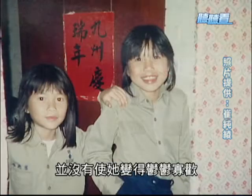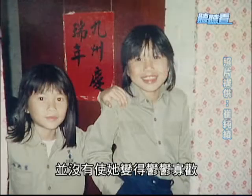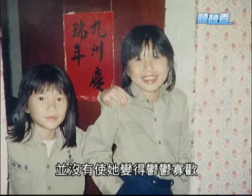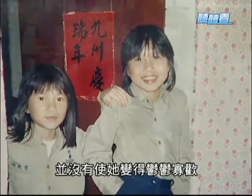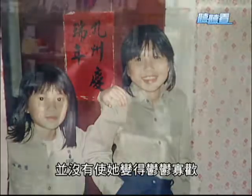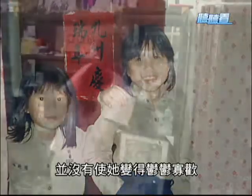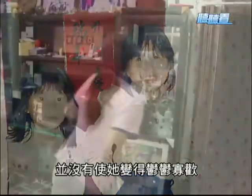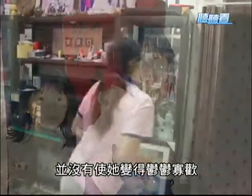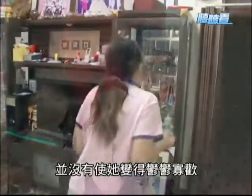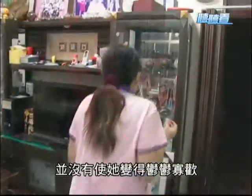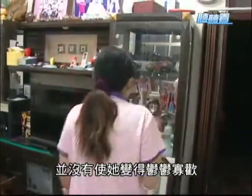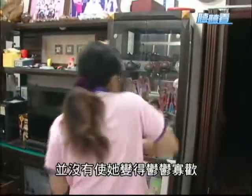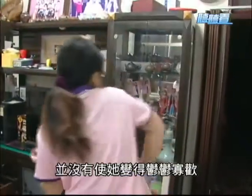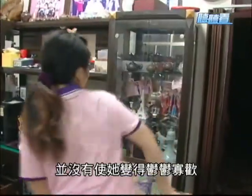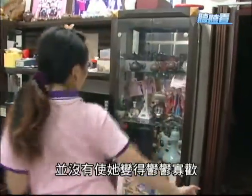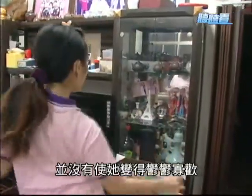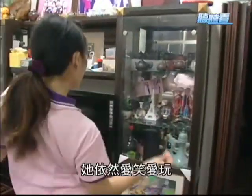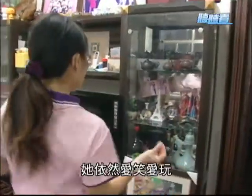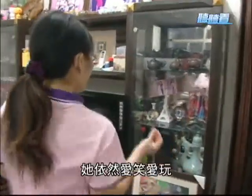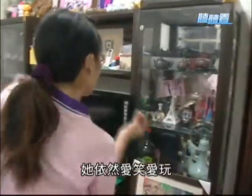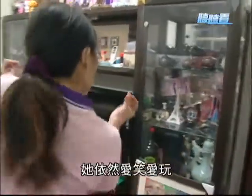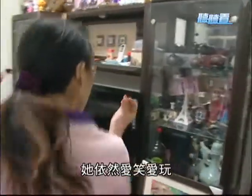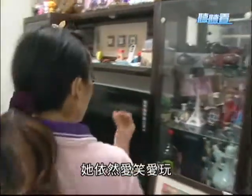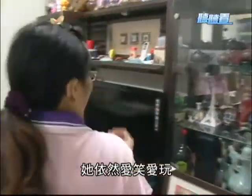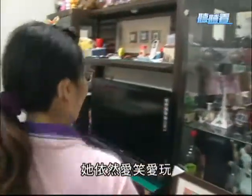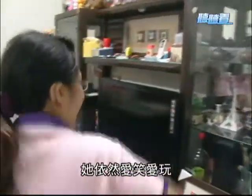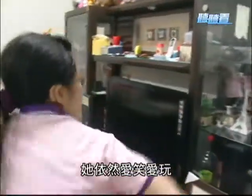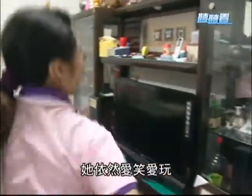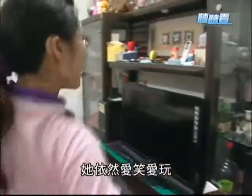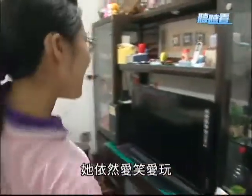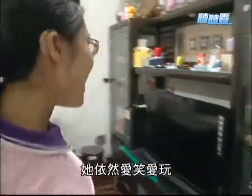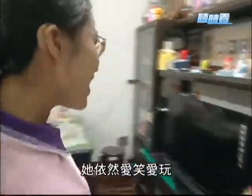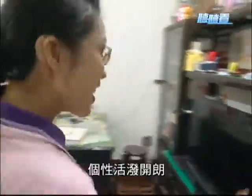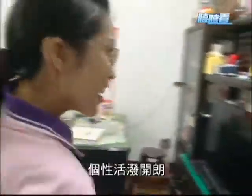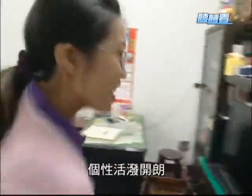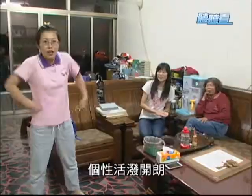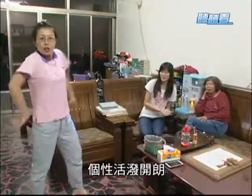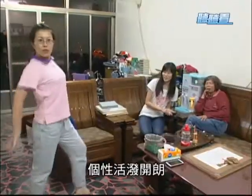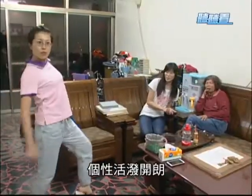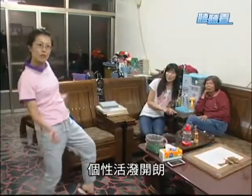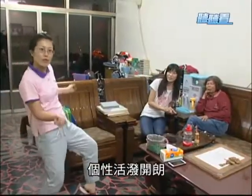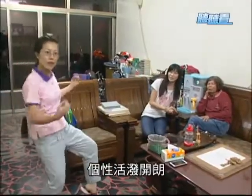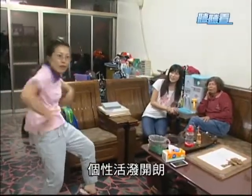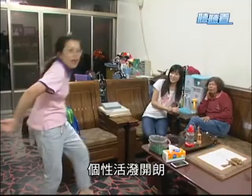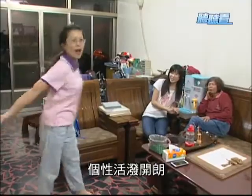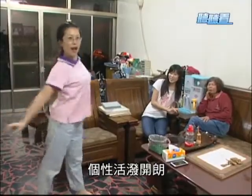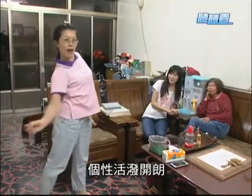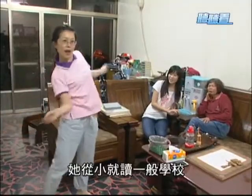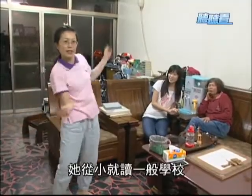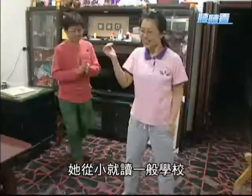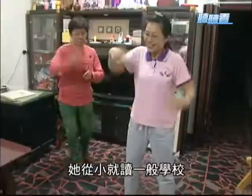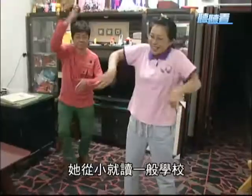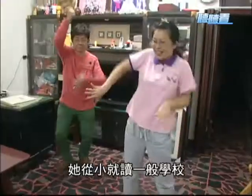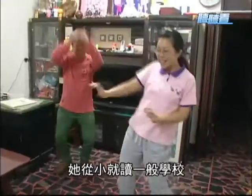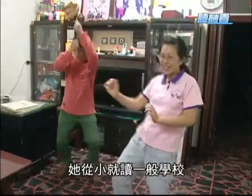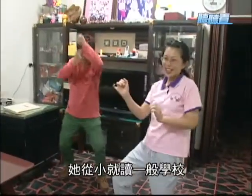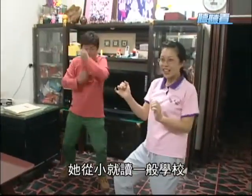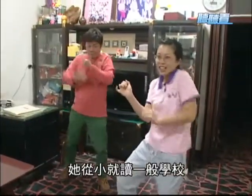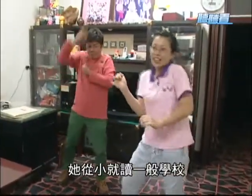使她变得郁郁寡欢，她依然爱笑爱玩，个性活泼开朗。她从小就读一般学校，